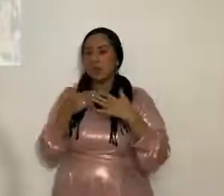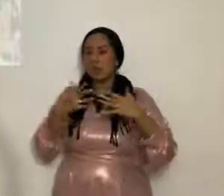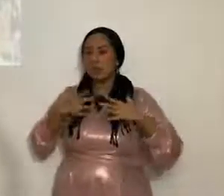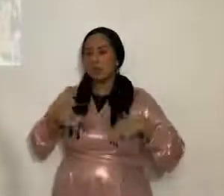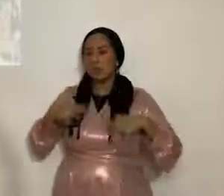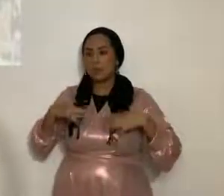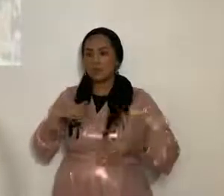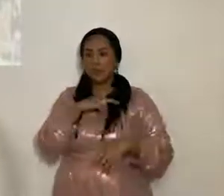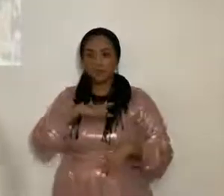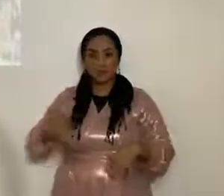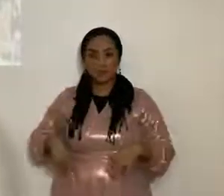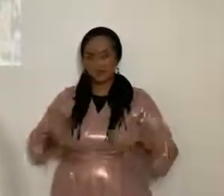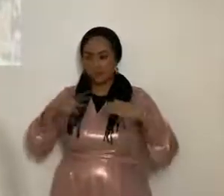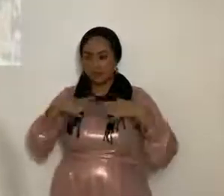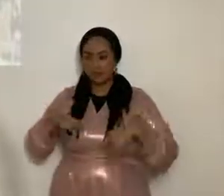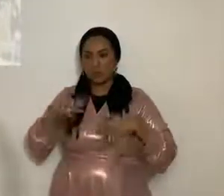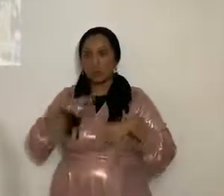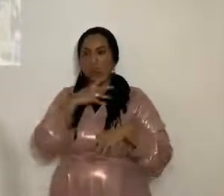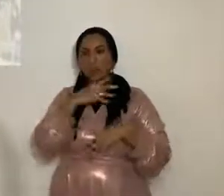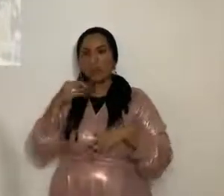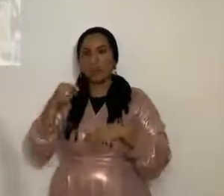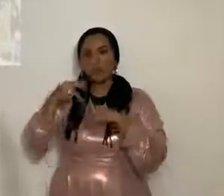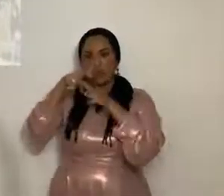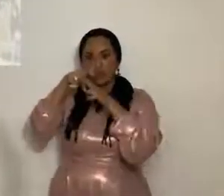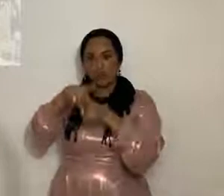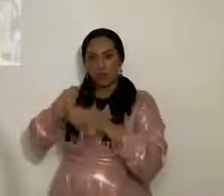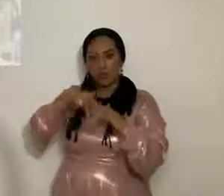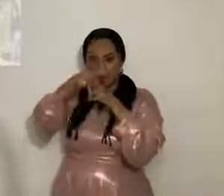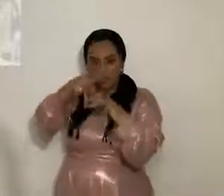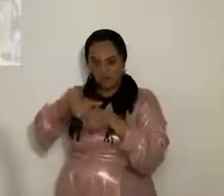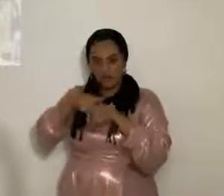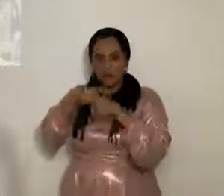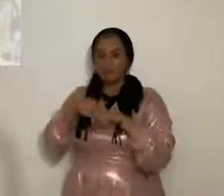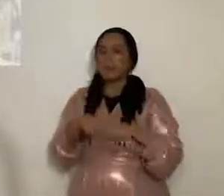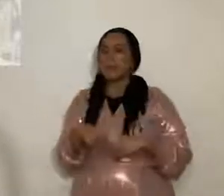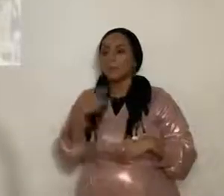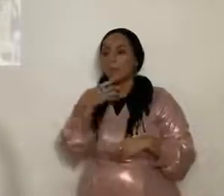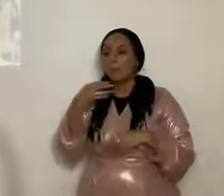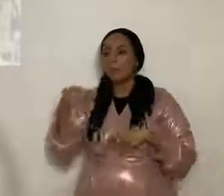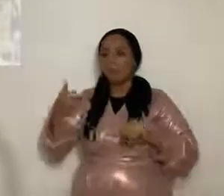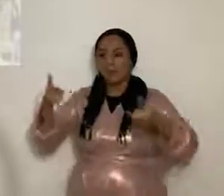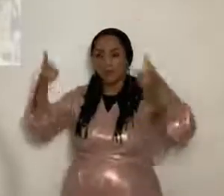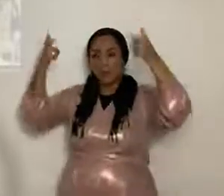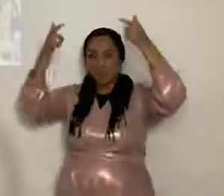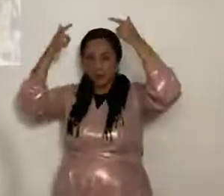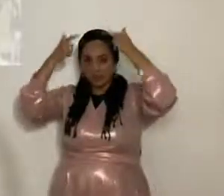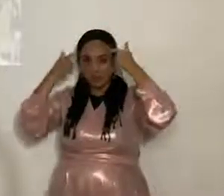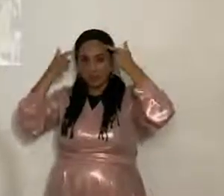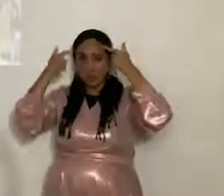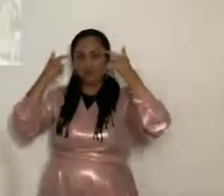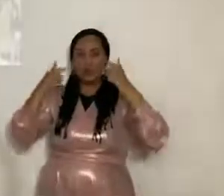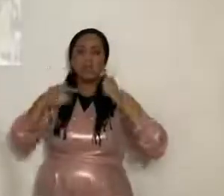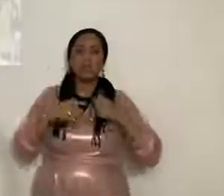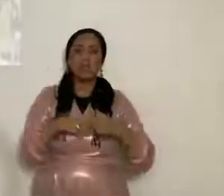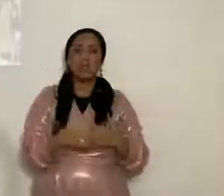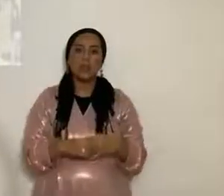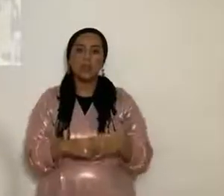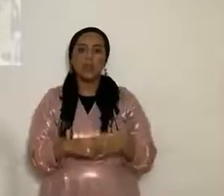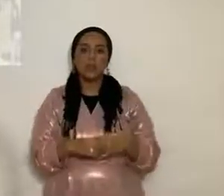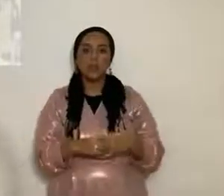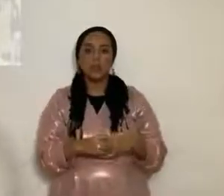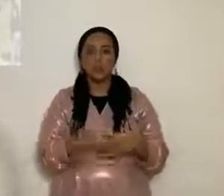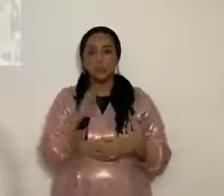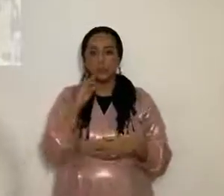que el rey se viste, y el caballo en que el rey cabalga, y la corona real que está puesta en su cabeza.